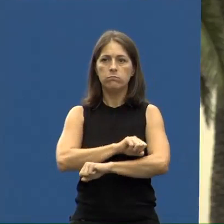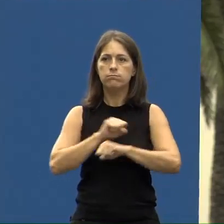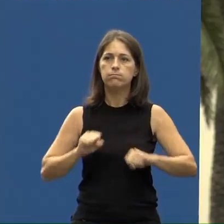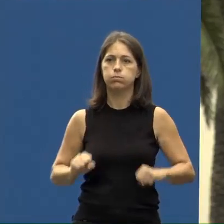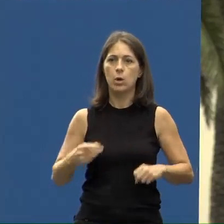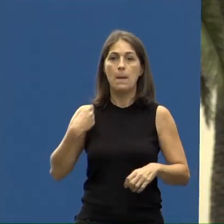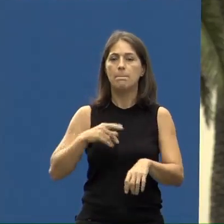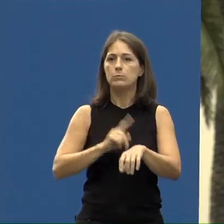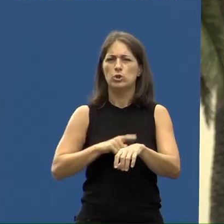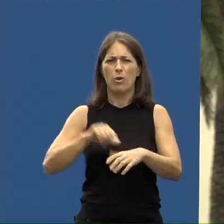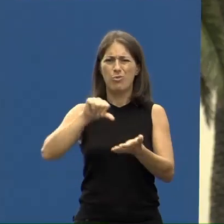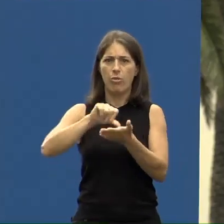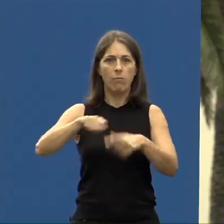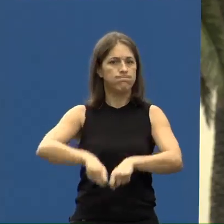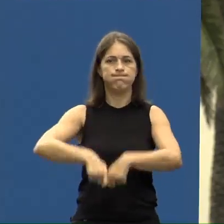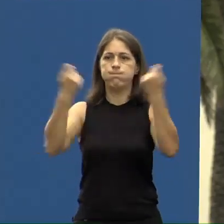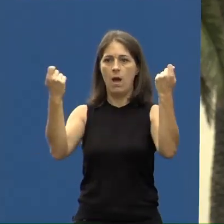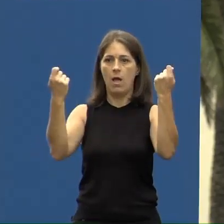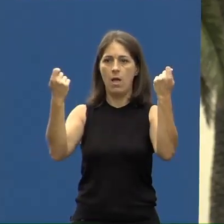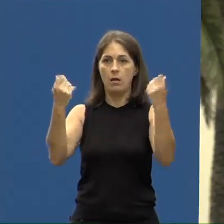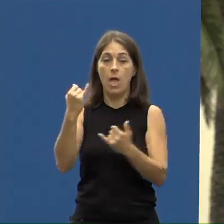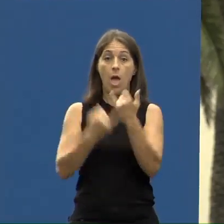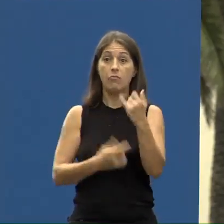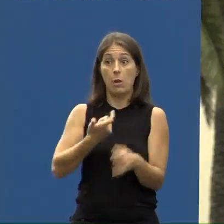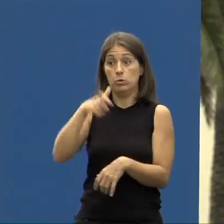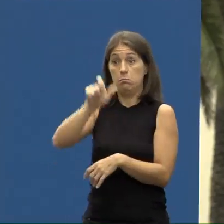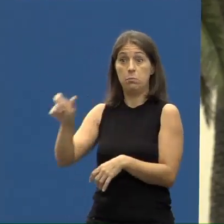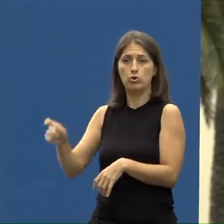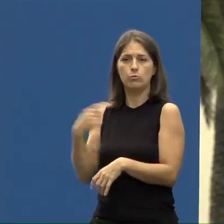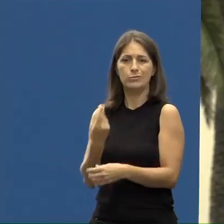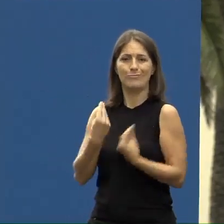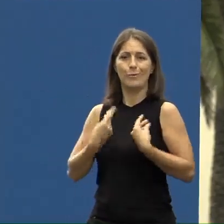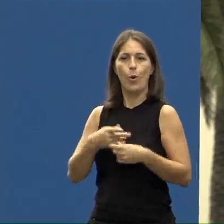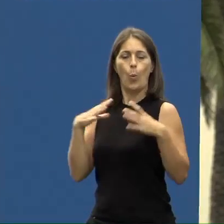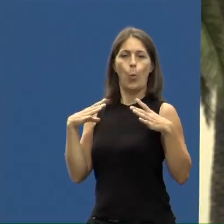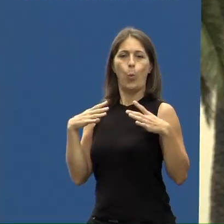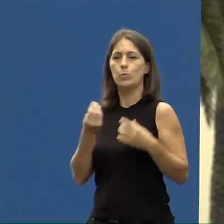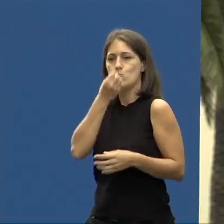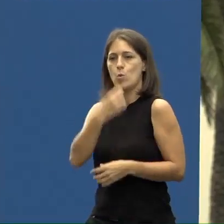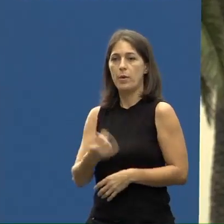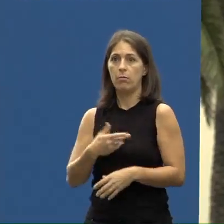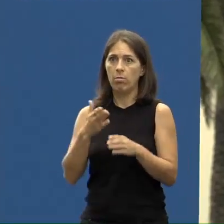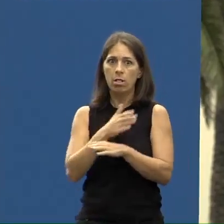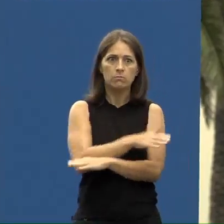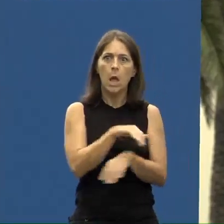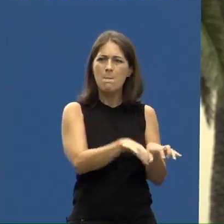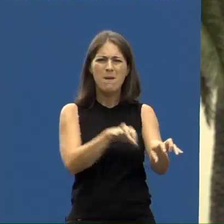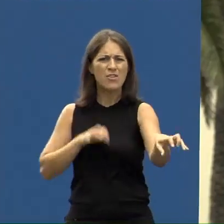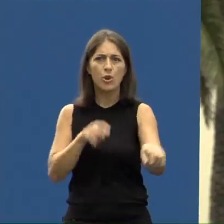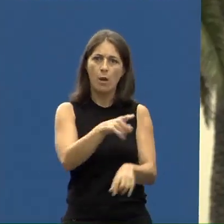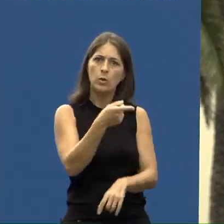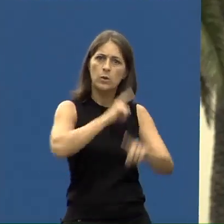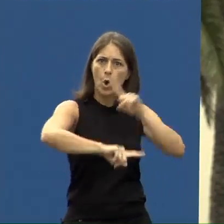estaba quebrando en dous. Unha onde uns poucos vivían moi ben e outra onde a maioría estaba empezando a pasar serios